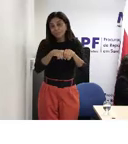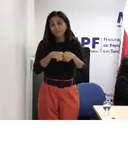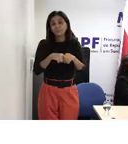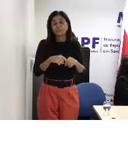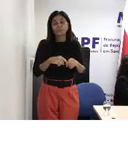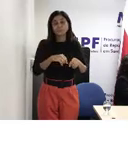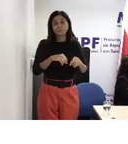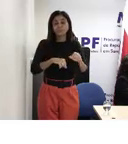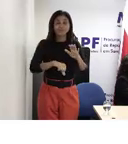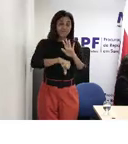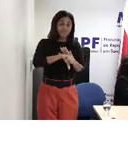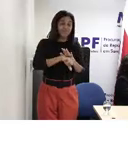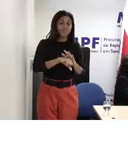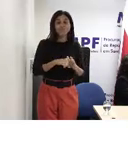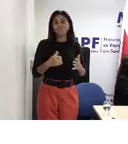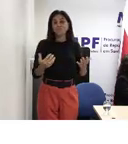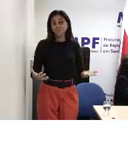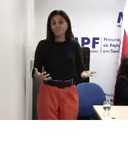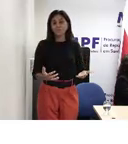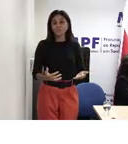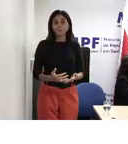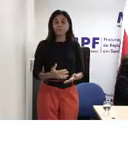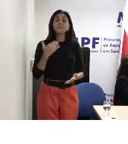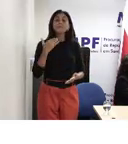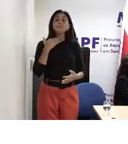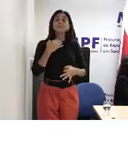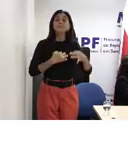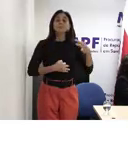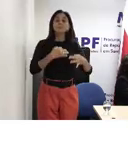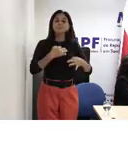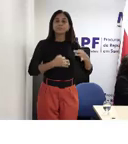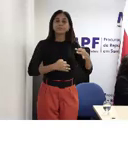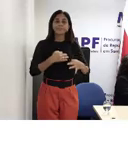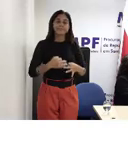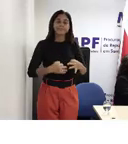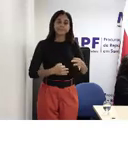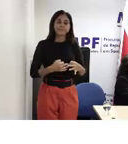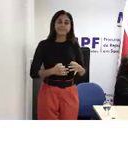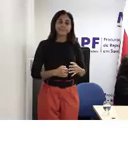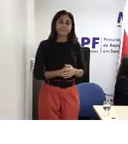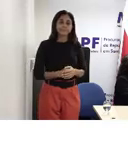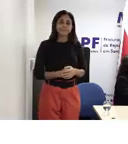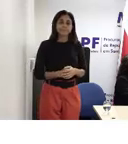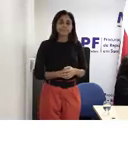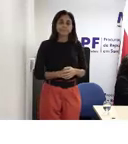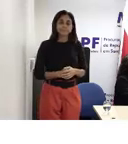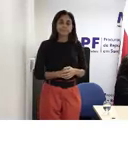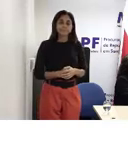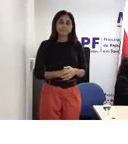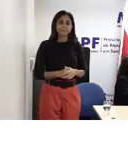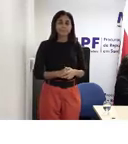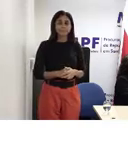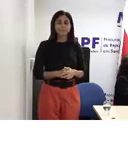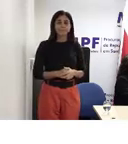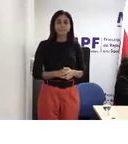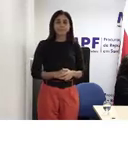repassado aqui antes que que a jurisprudência hoje entende não se faz necessário mais o toque do criminoso